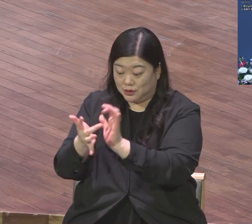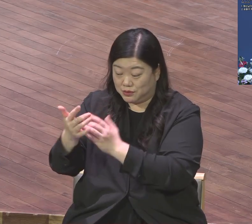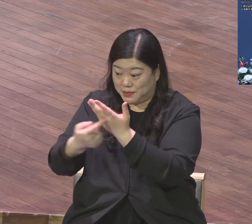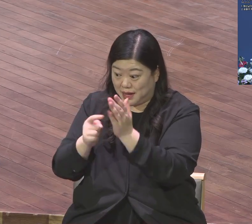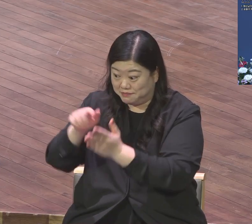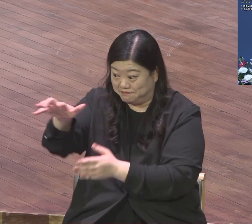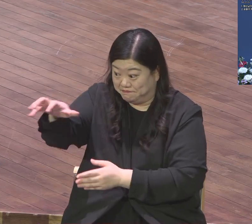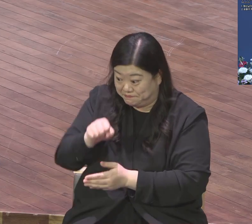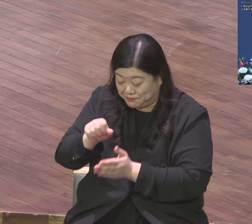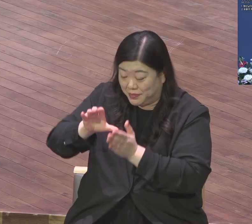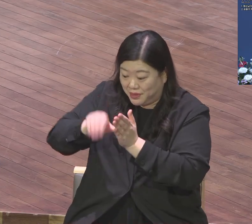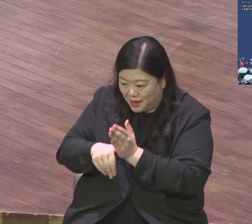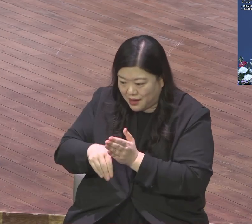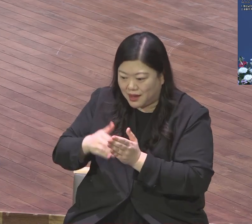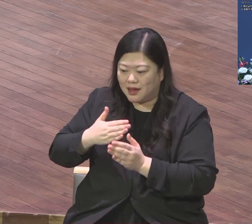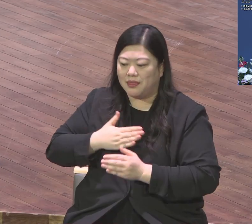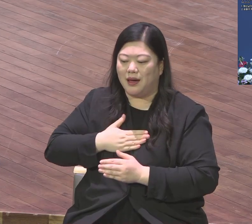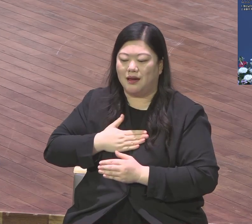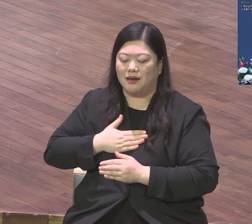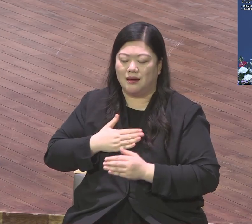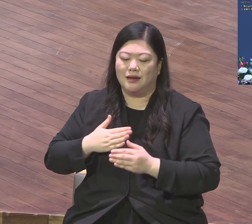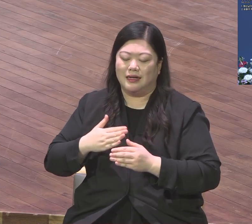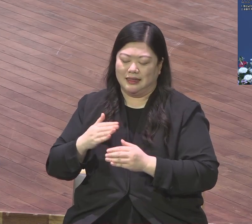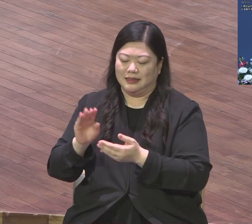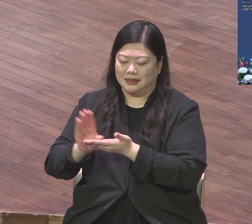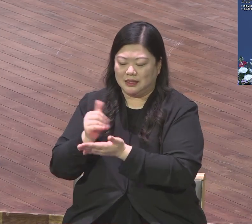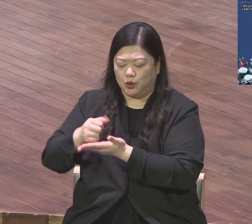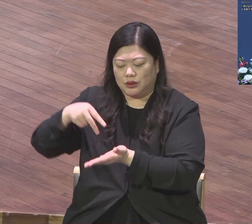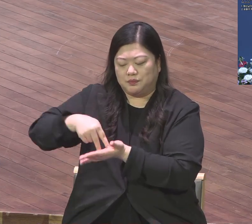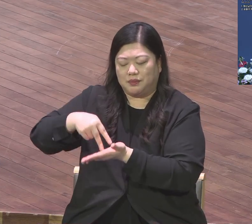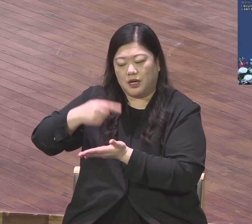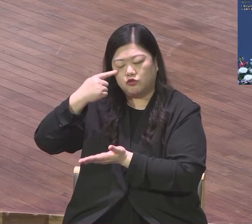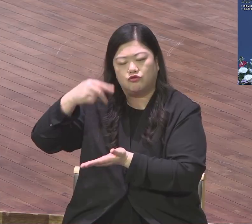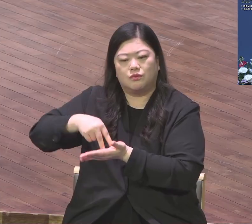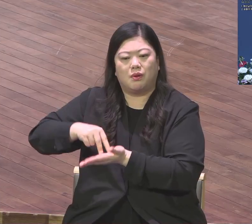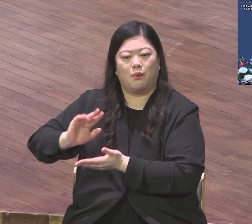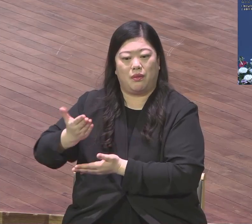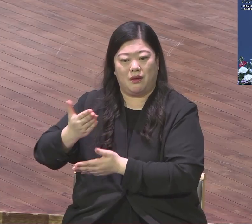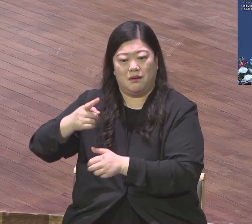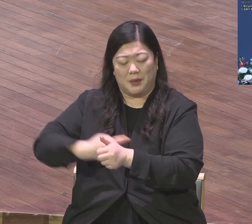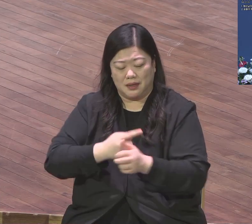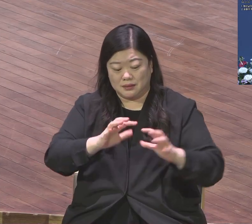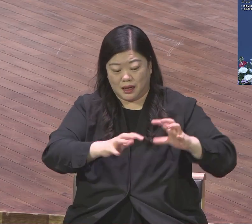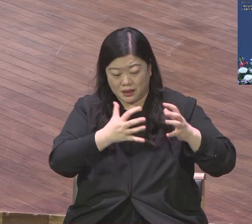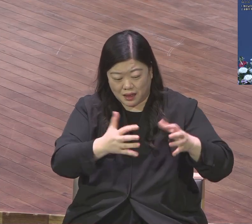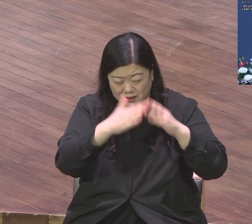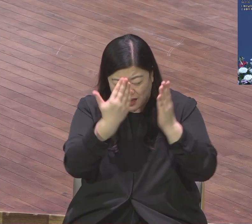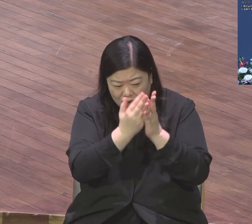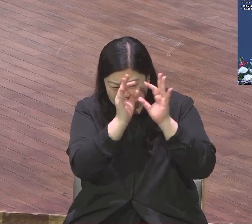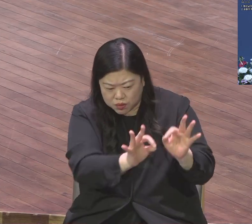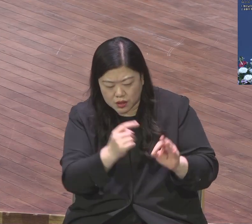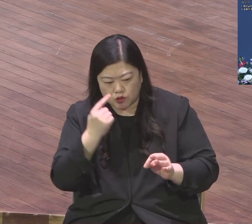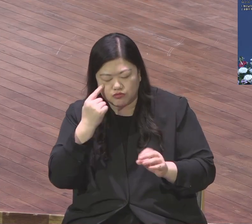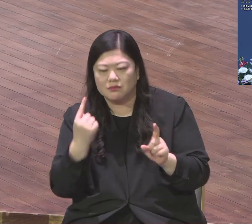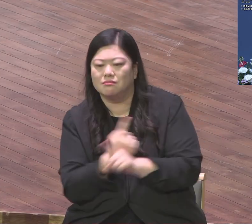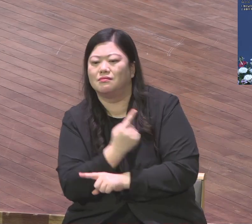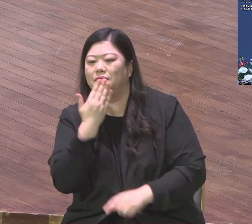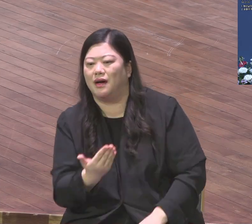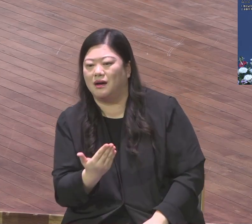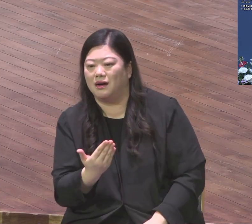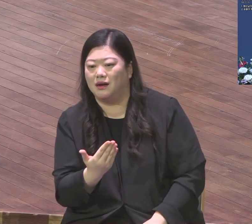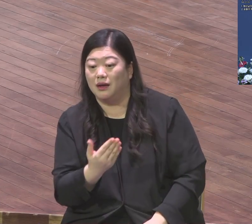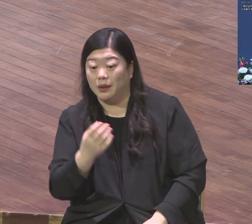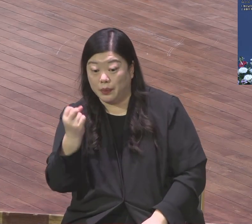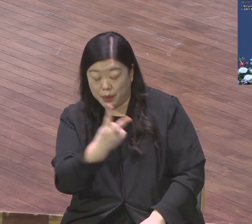거지요. 그리스도 예수의 마음을 품고 여러분이 가는 곳마다 생명적 역동이 일어나고 치유와 회복의